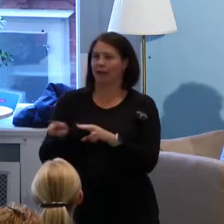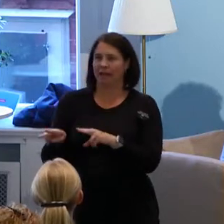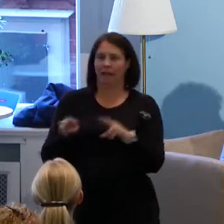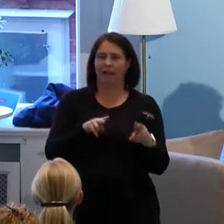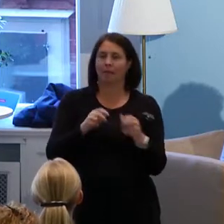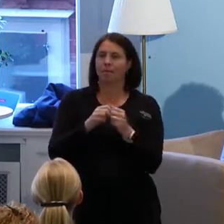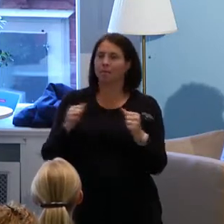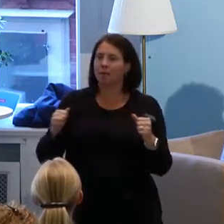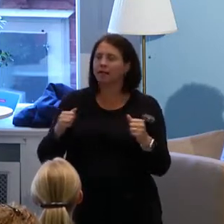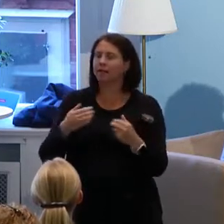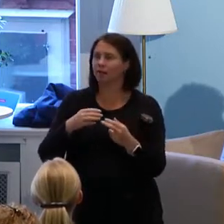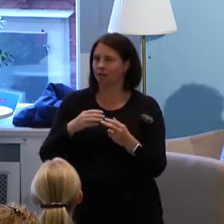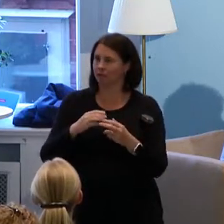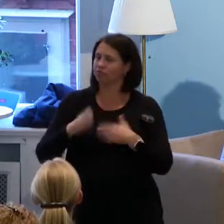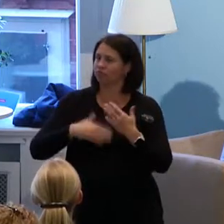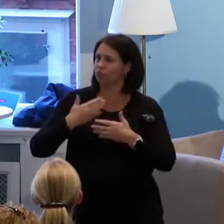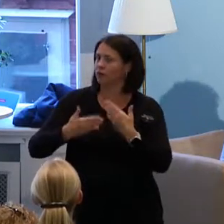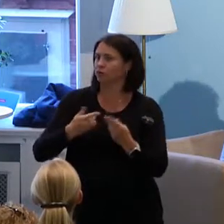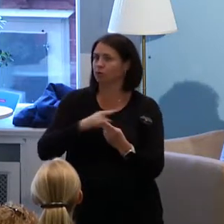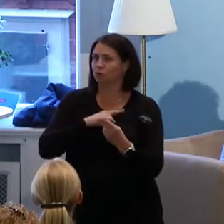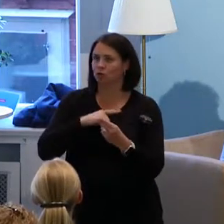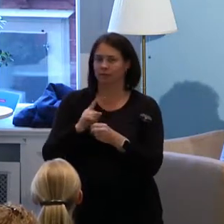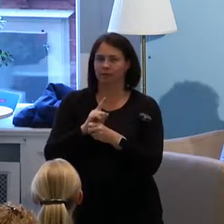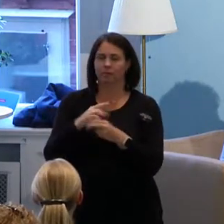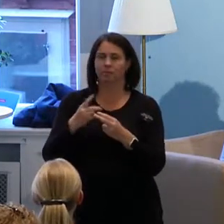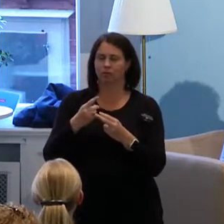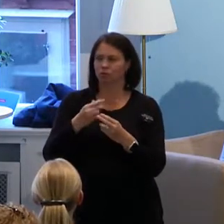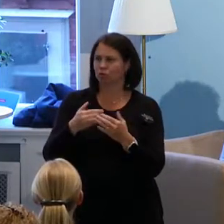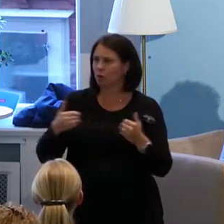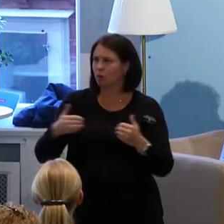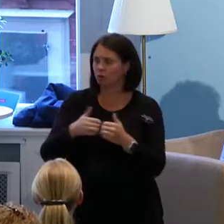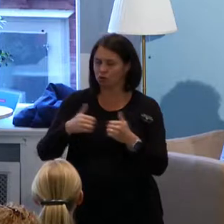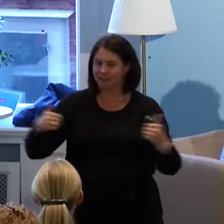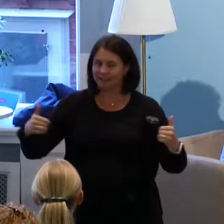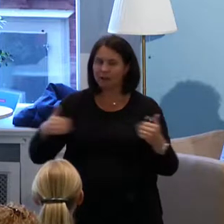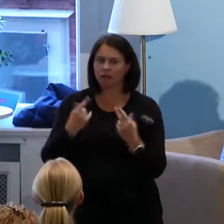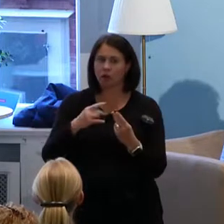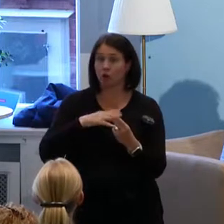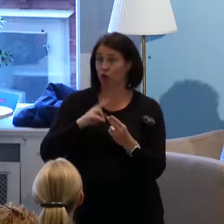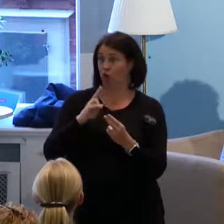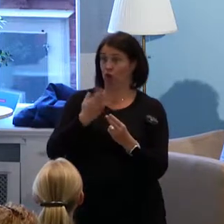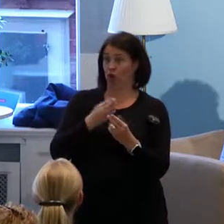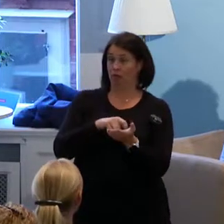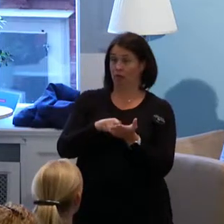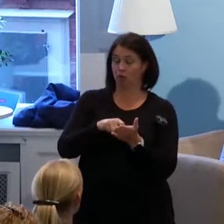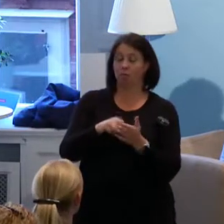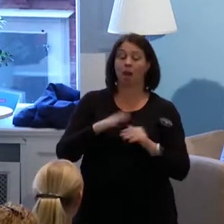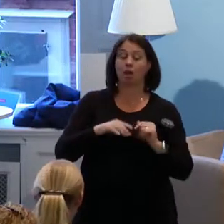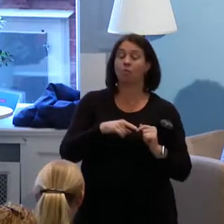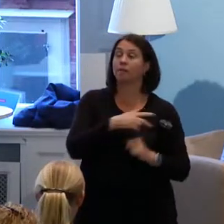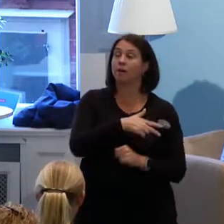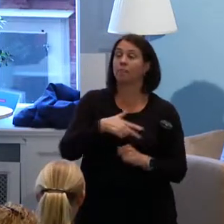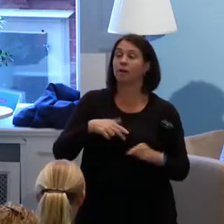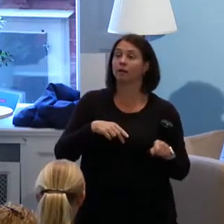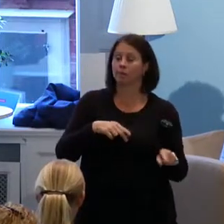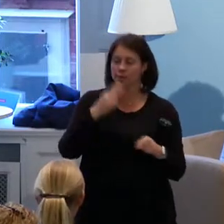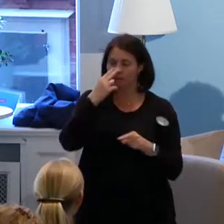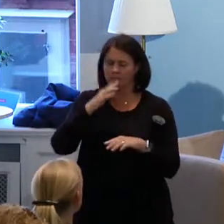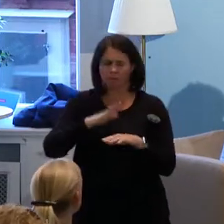finns också väldigt stora skillnader då, helt enkelt. Så att det här är, vi har en ny rapport på gång som handlar om Danmark faktiskt. Och om vi börjar med